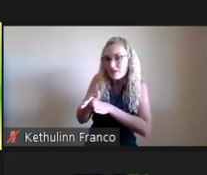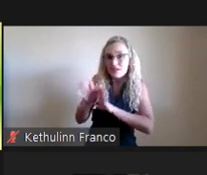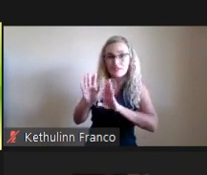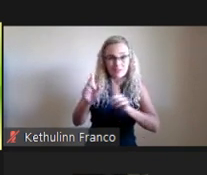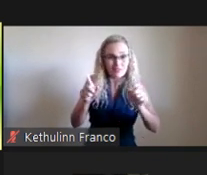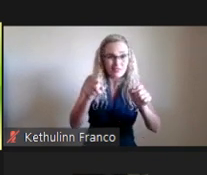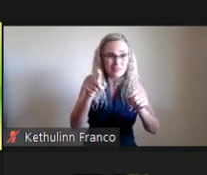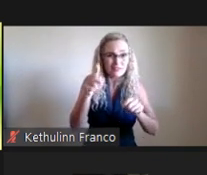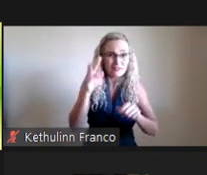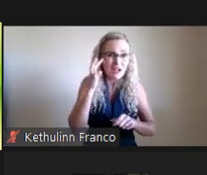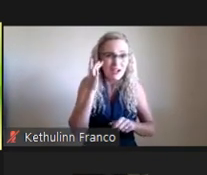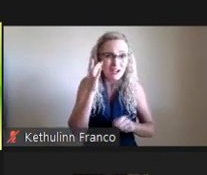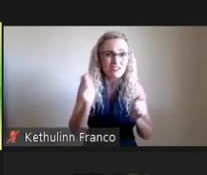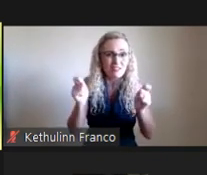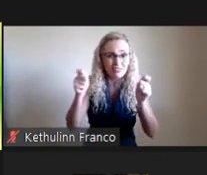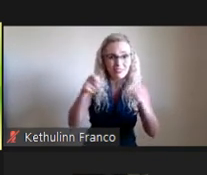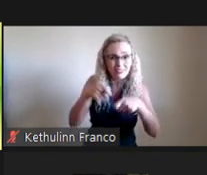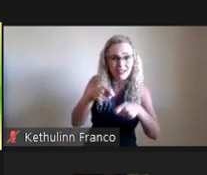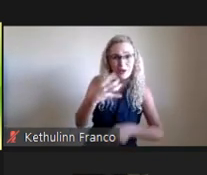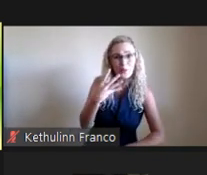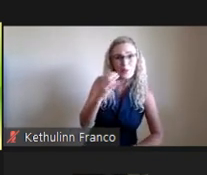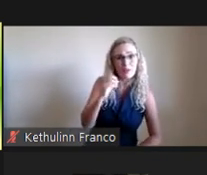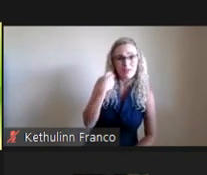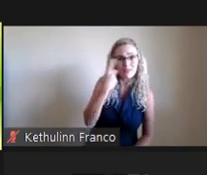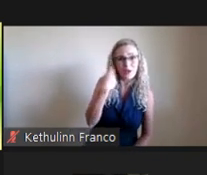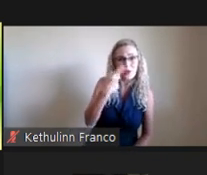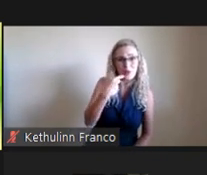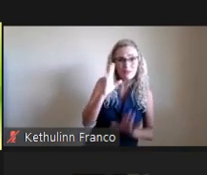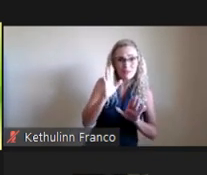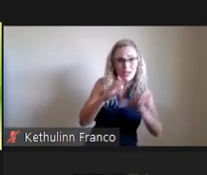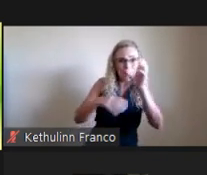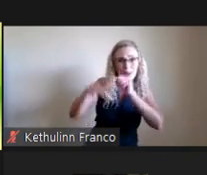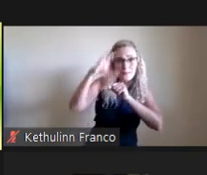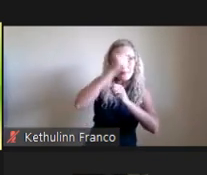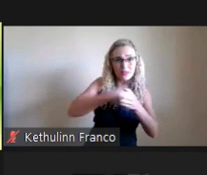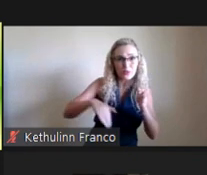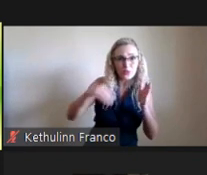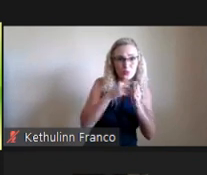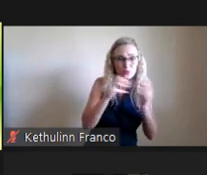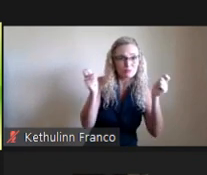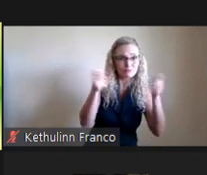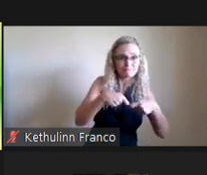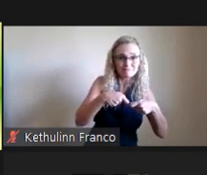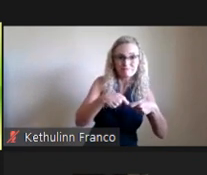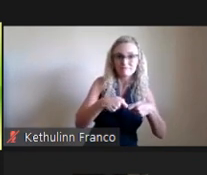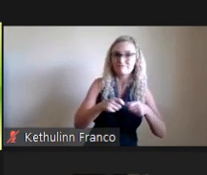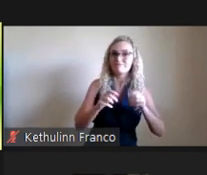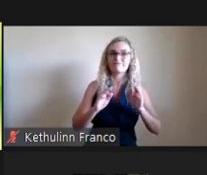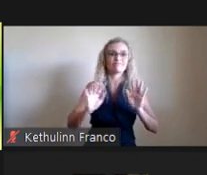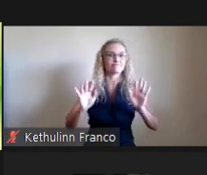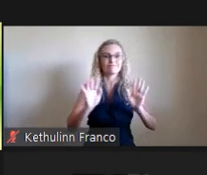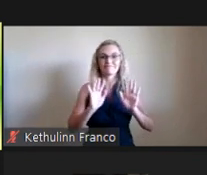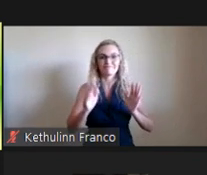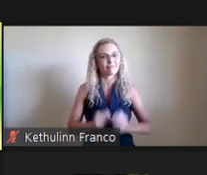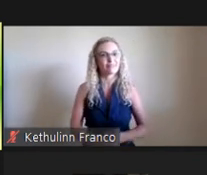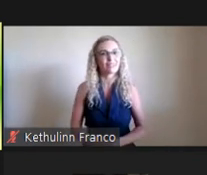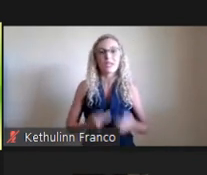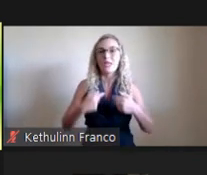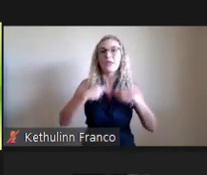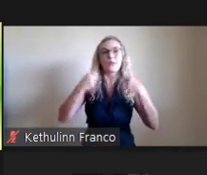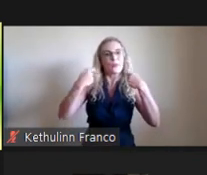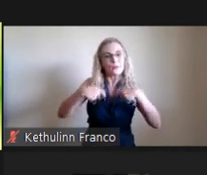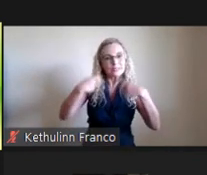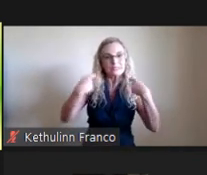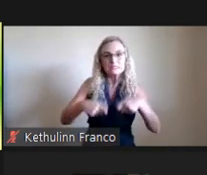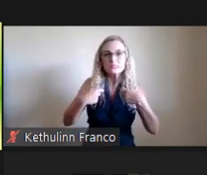De você ensinar, o aluno vai para casa, no outro dia ele apresenta, ele vai transpirar